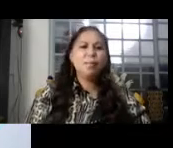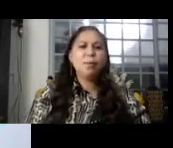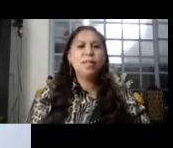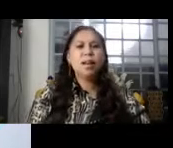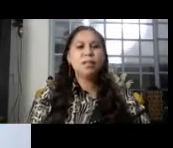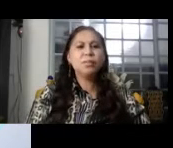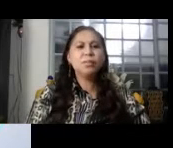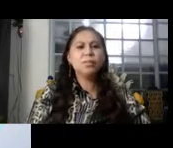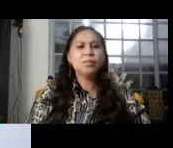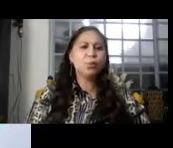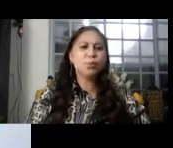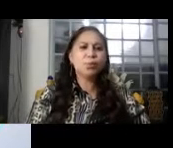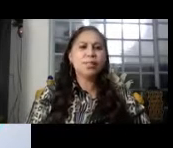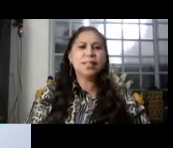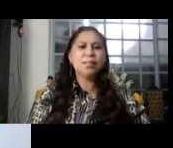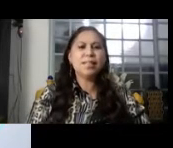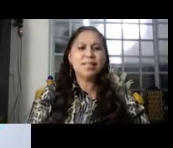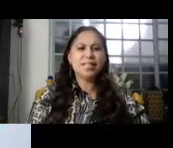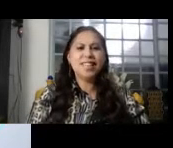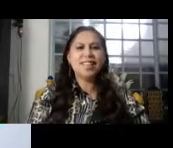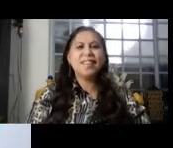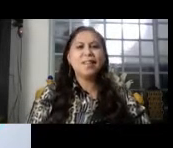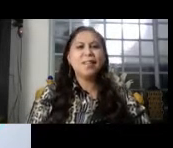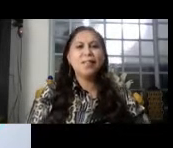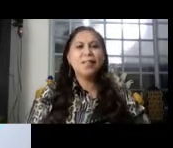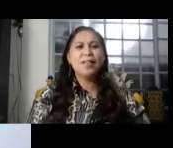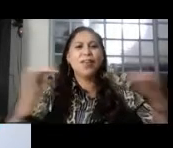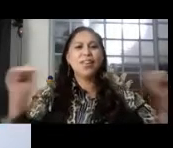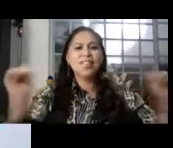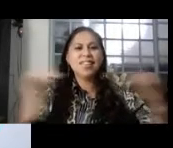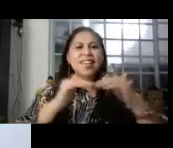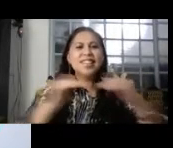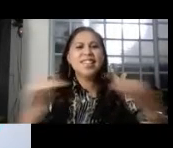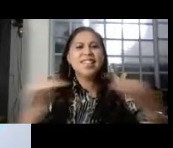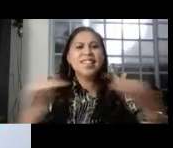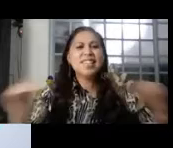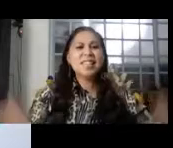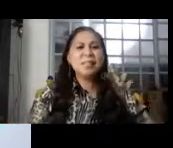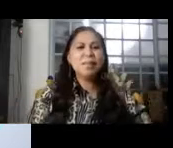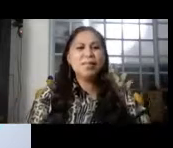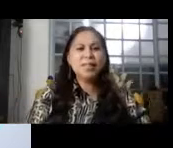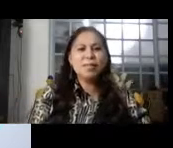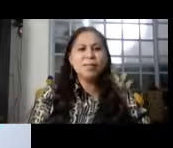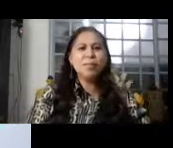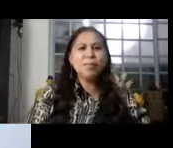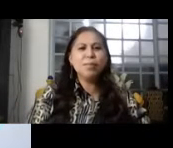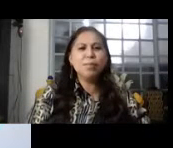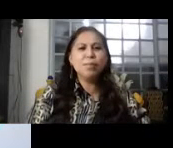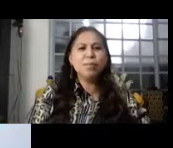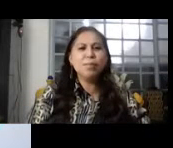Bom dia, alunos do curso de Libras, né? Então ali é uma voz sem sentimento nenhum,